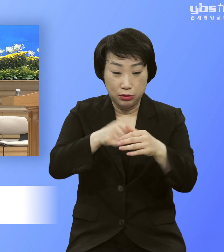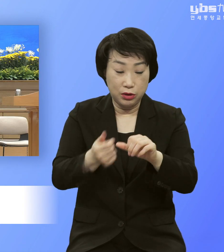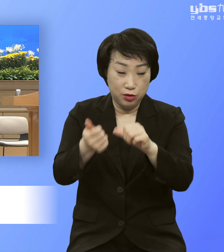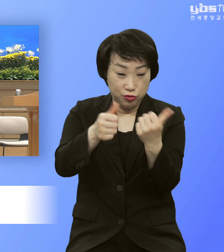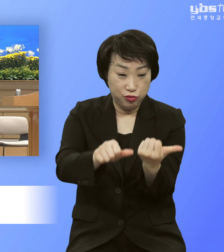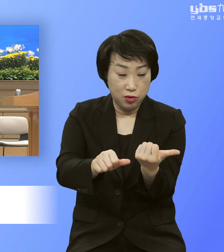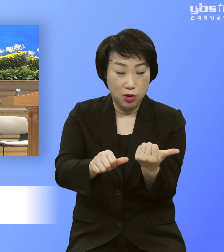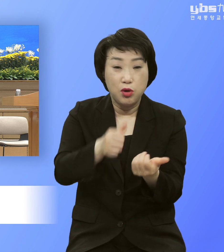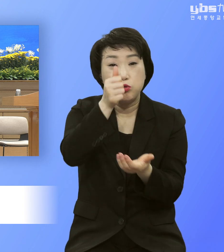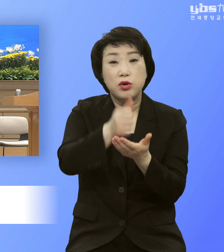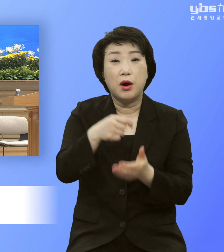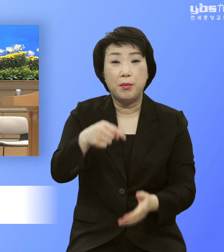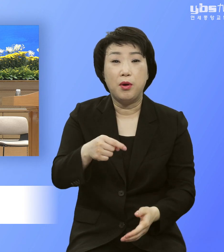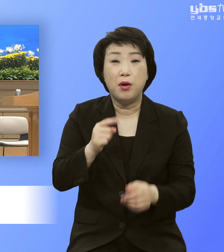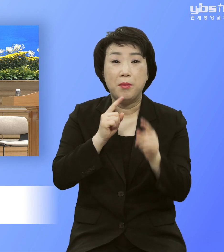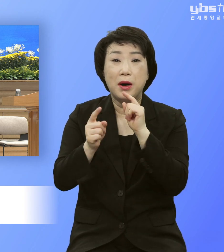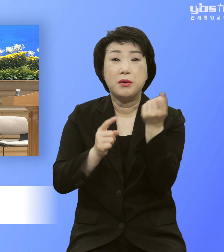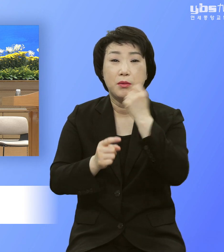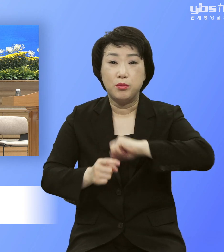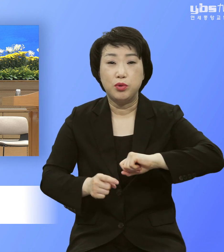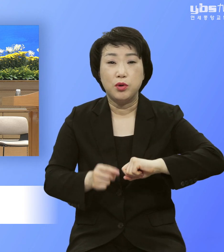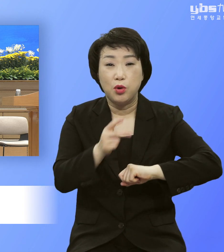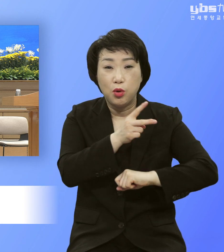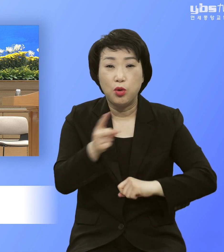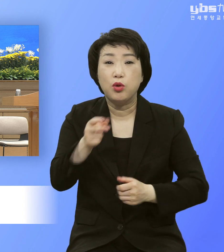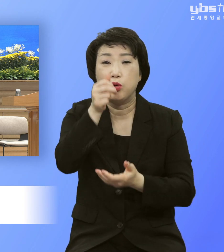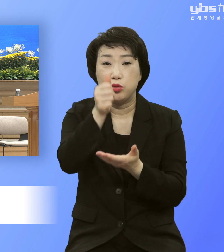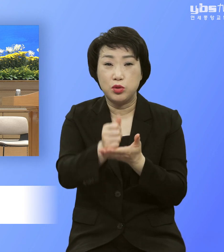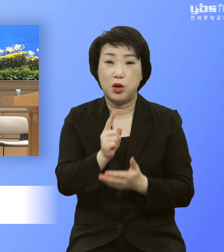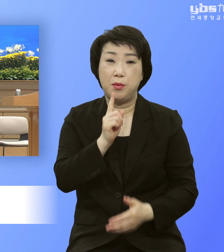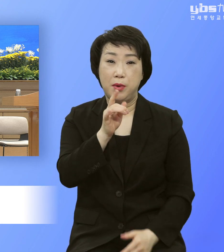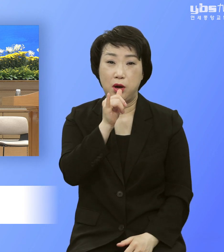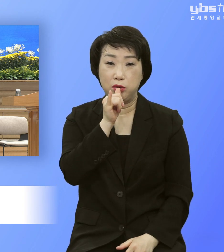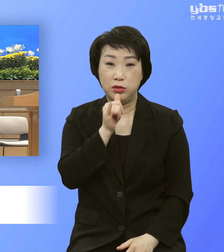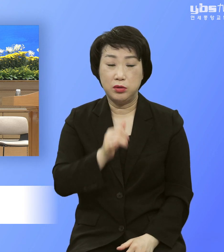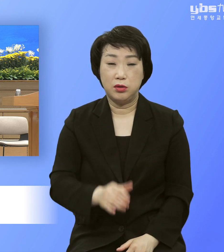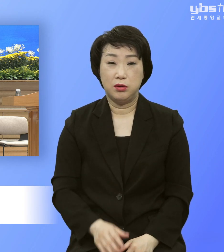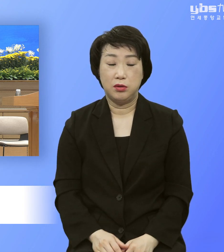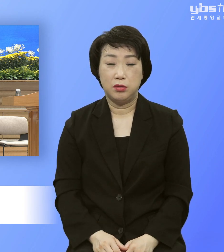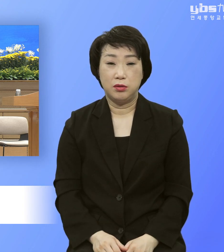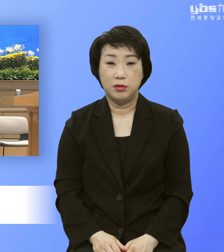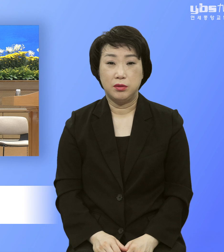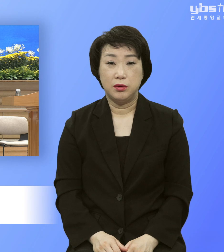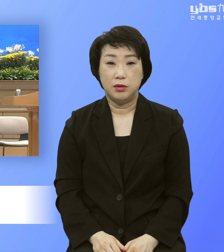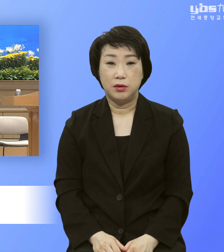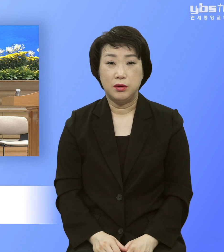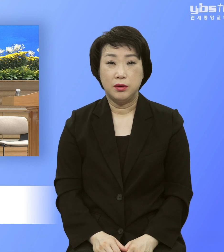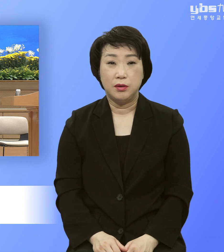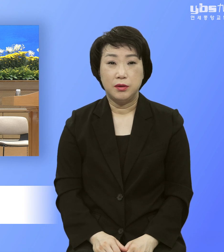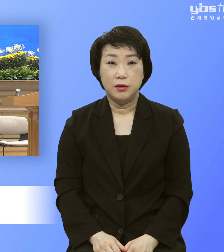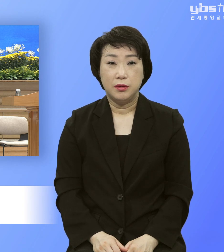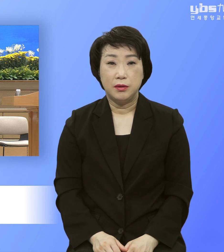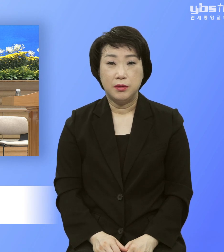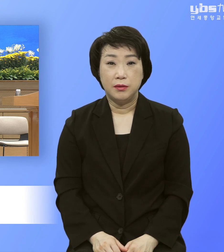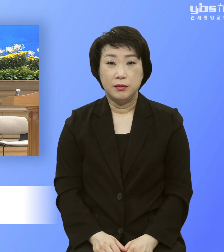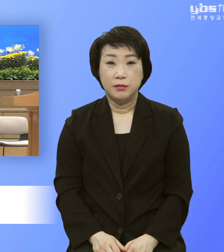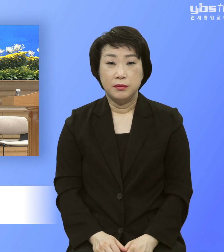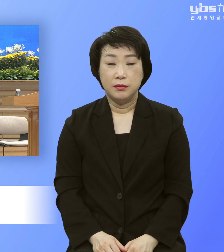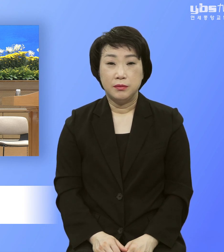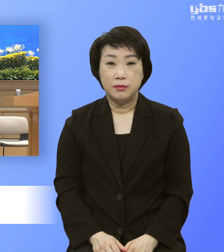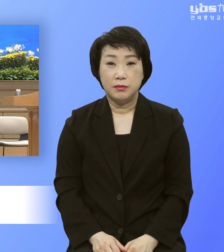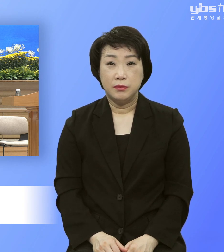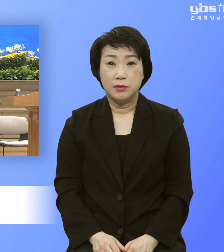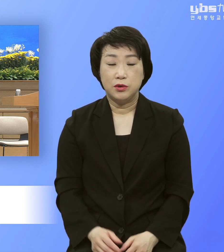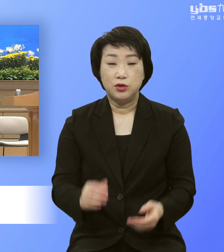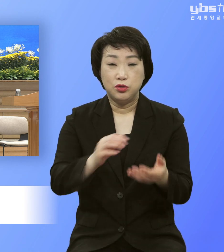죄가 뭐예요? 말씀에 불순종이 죄다 이 말이에요. 예, 자,